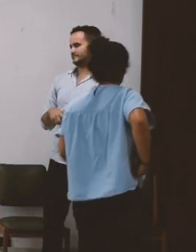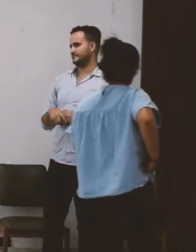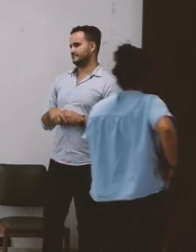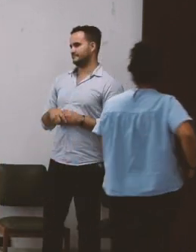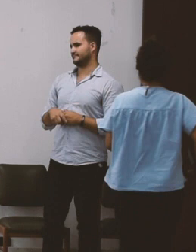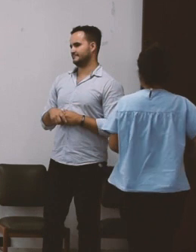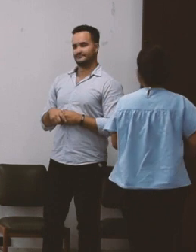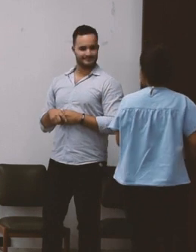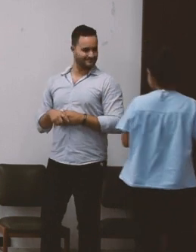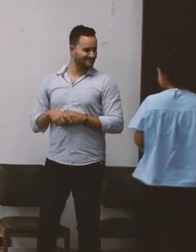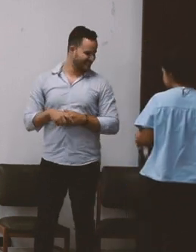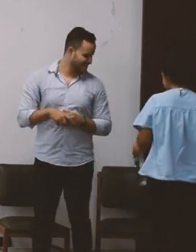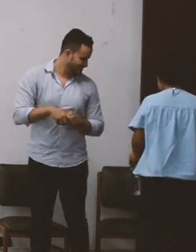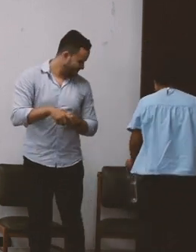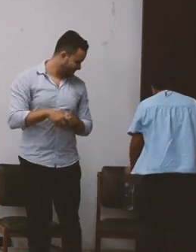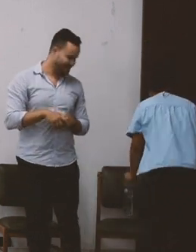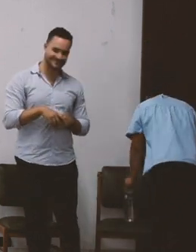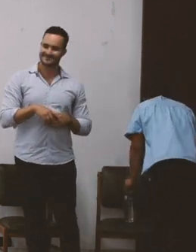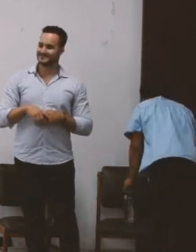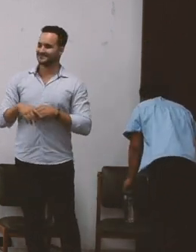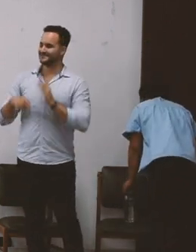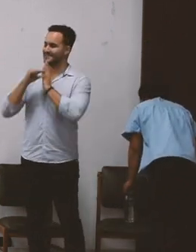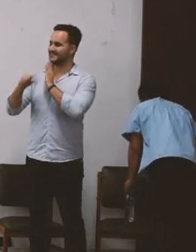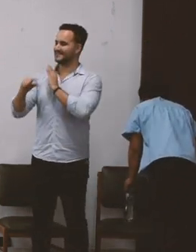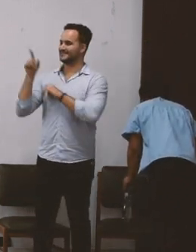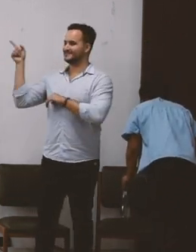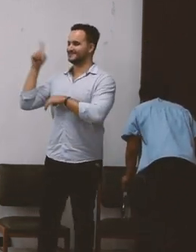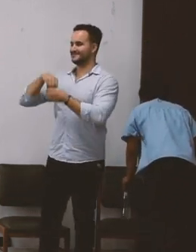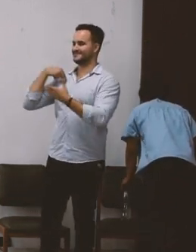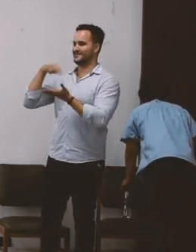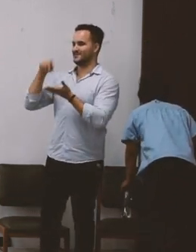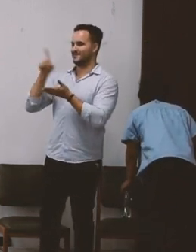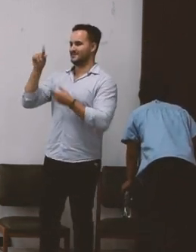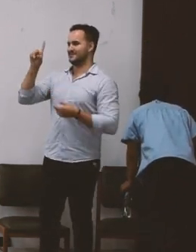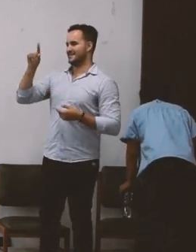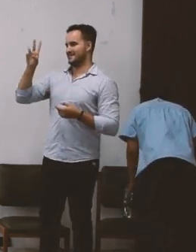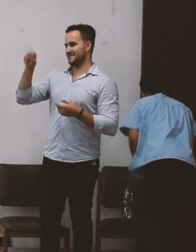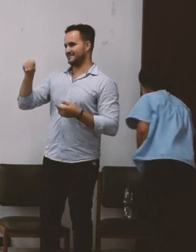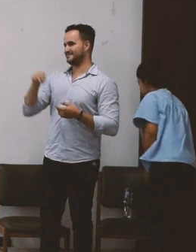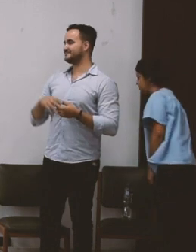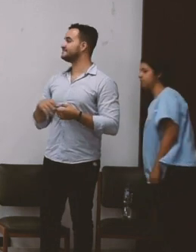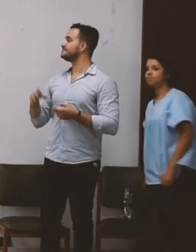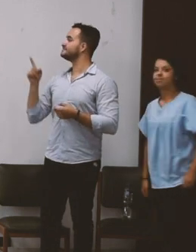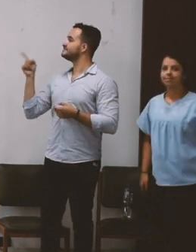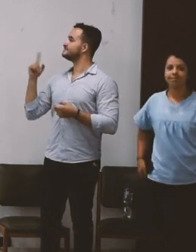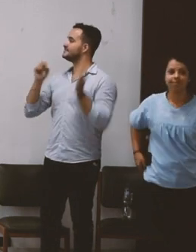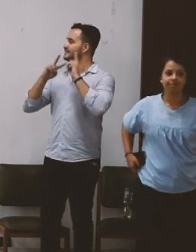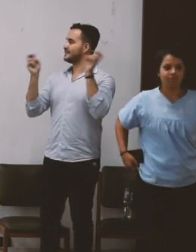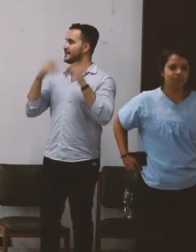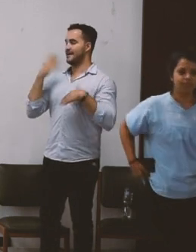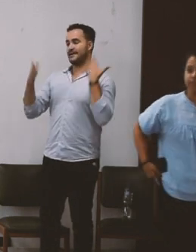Es una cita de Sara Ahmed en un libro que se llama La promesa de la felicidad, una crítica cultural al imperativo de la alegría.